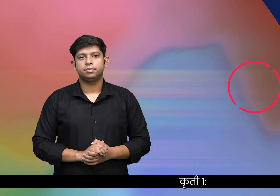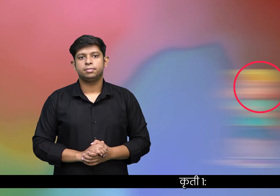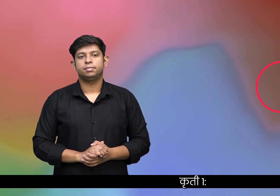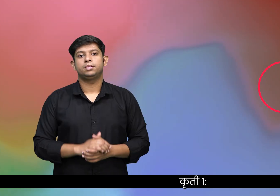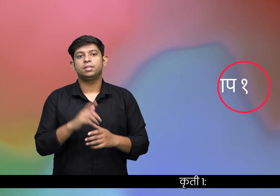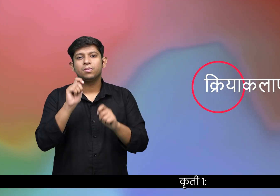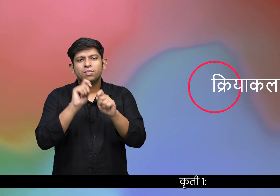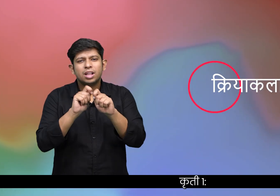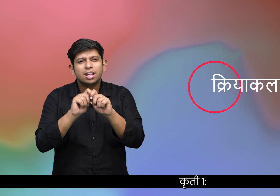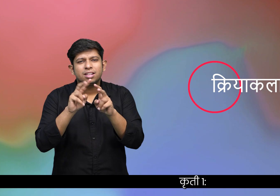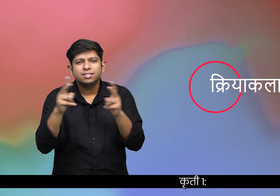कृती पहिली.